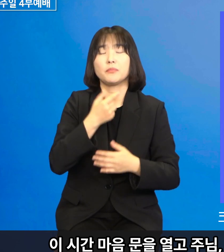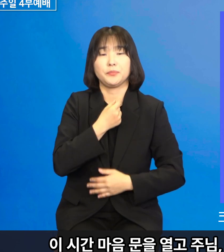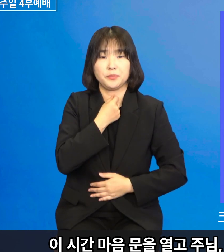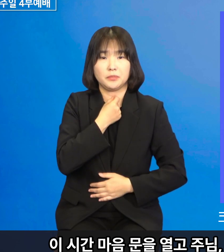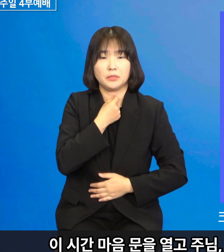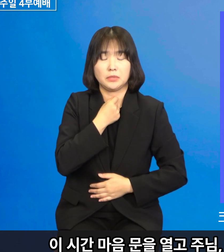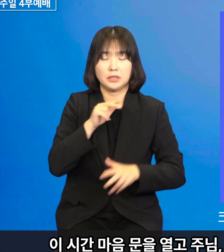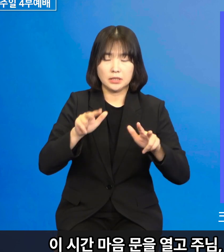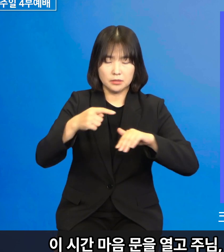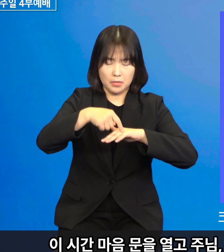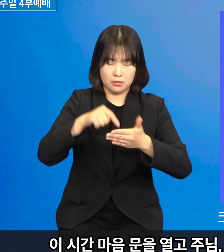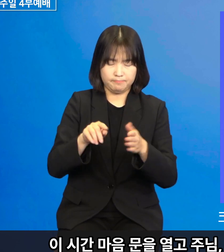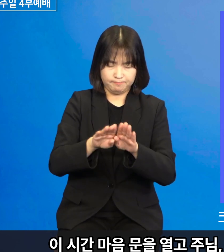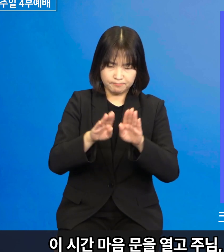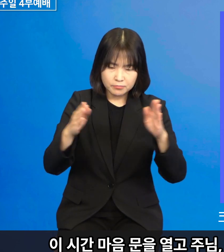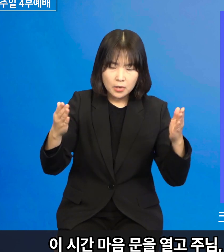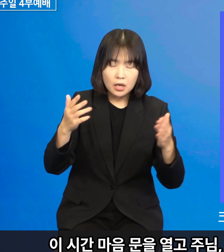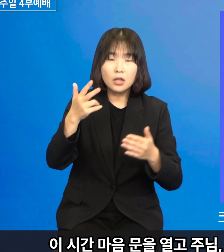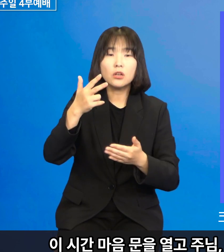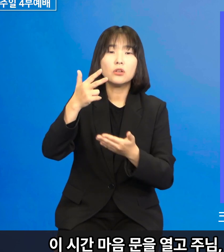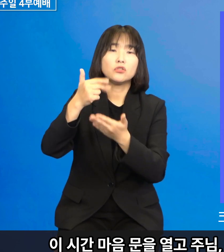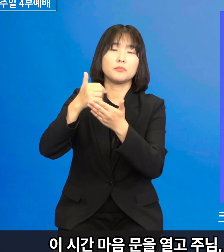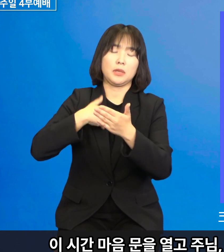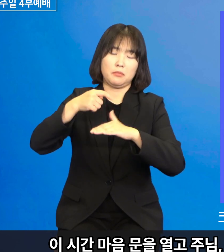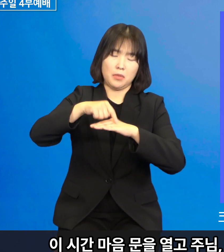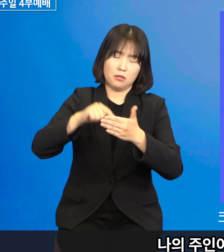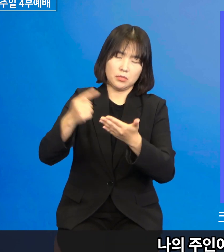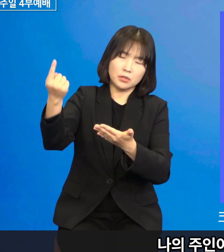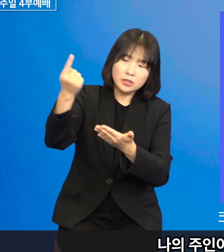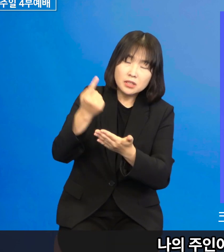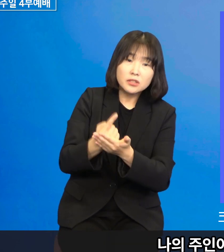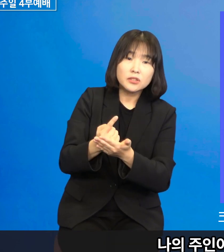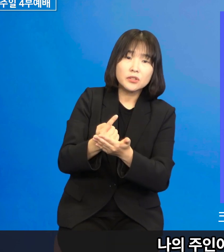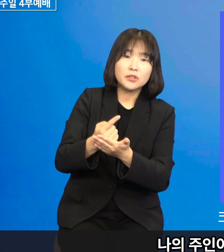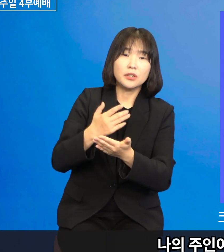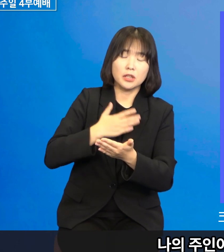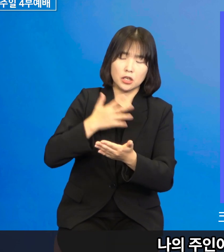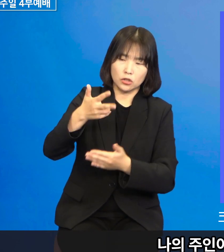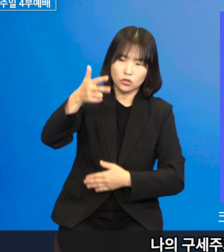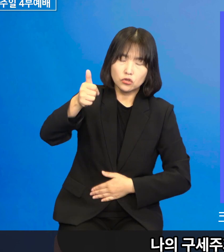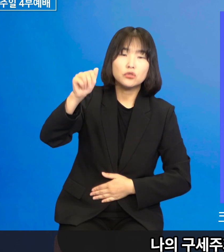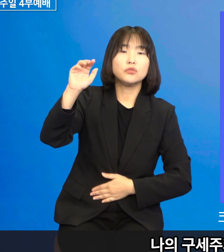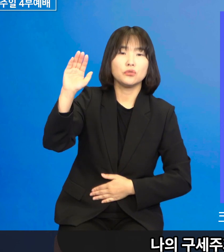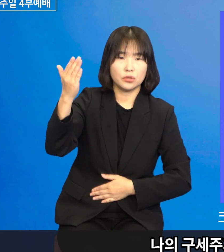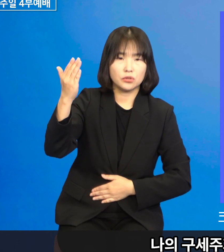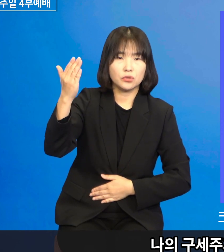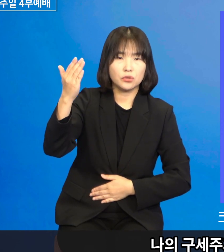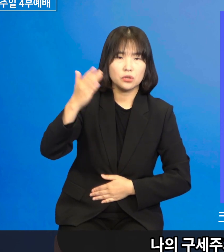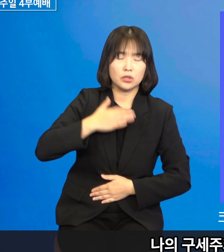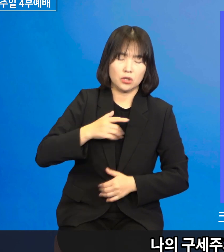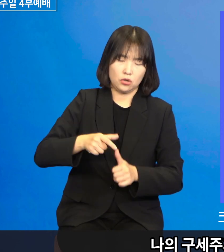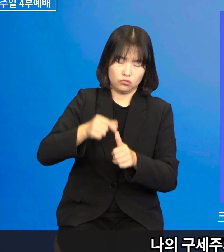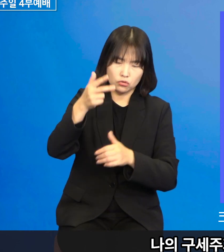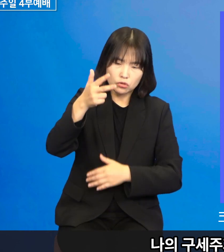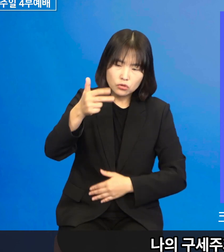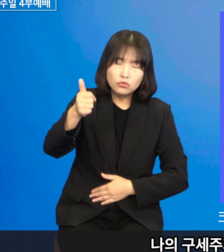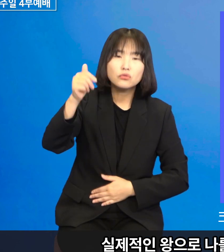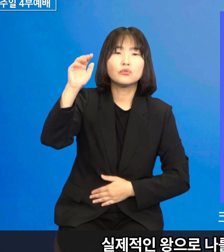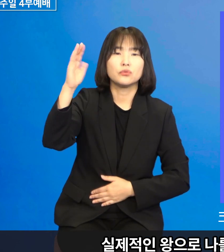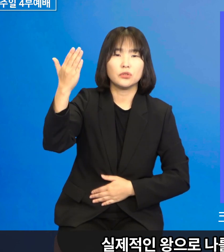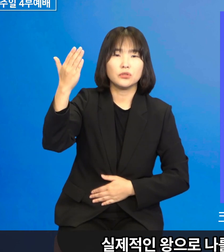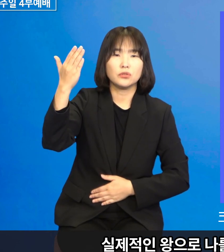주님, 내 마음에 온전히 찾아와 주셔서 나의 주인이 되어주시고 나의 구세주가